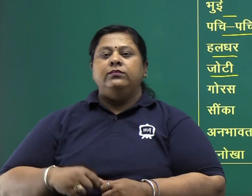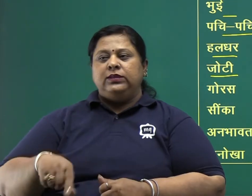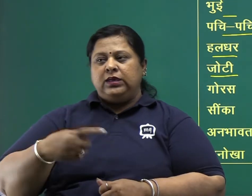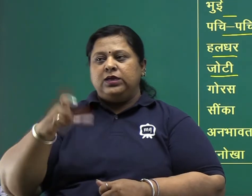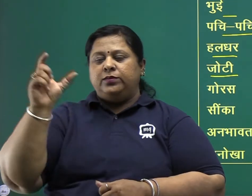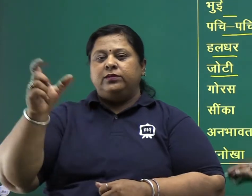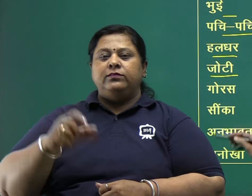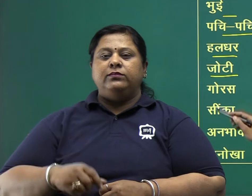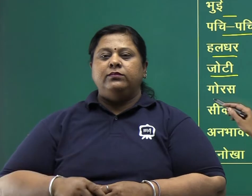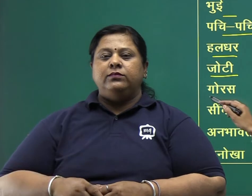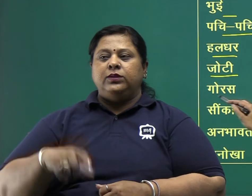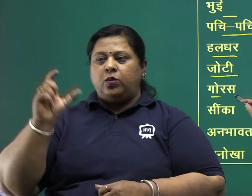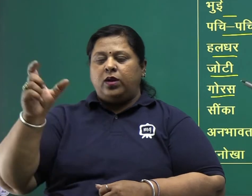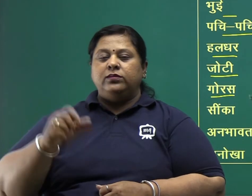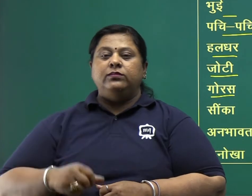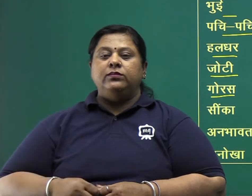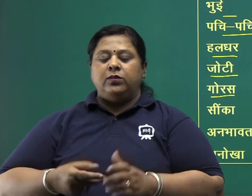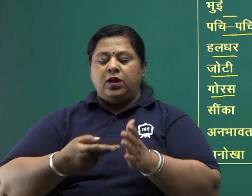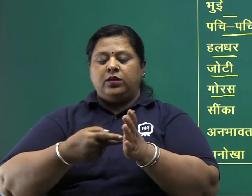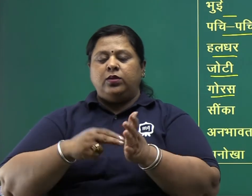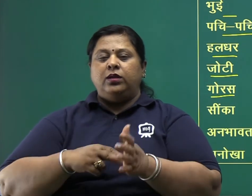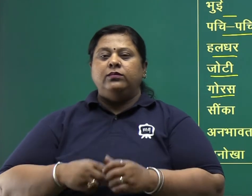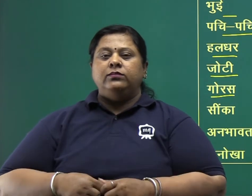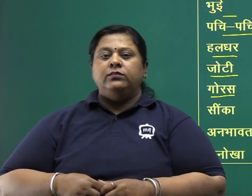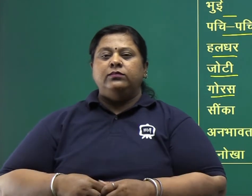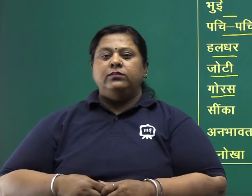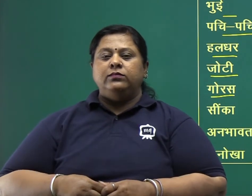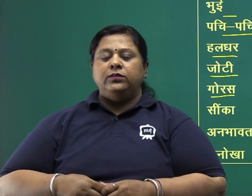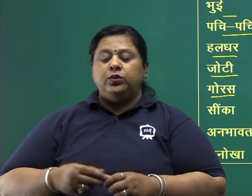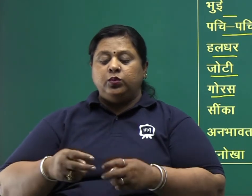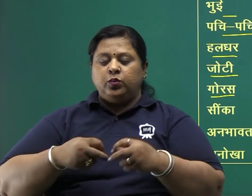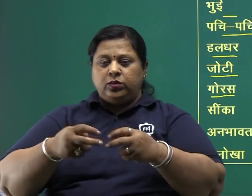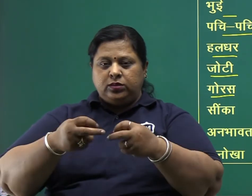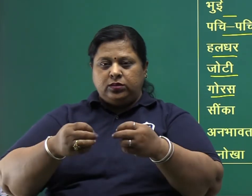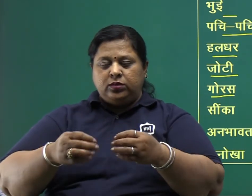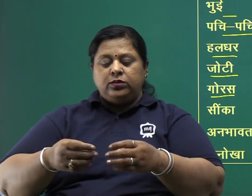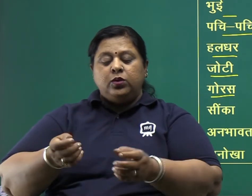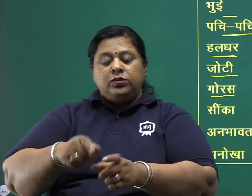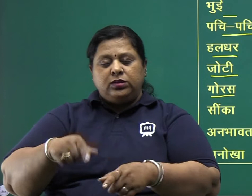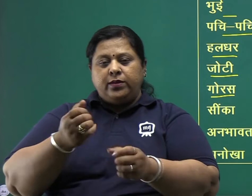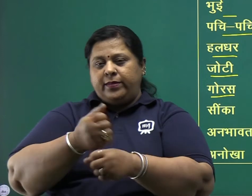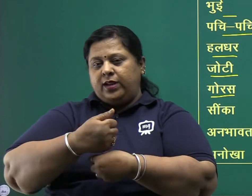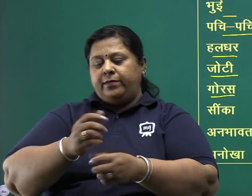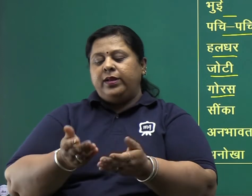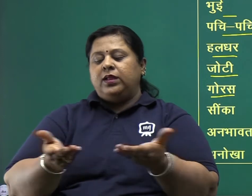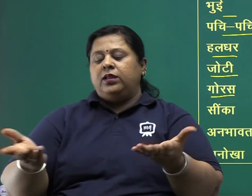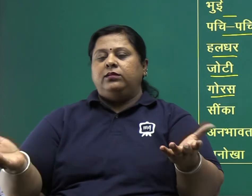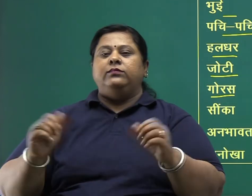अगला शब्द गोरस, अर्थ होगा दूध व उससे बने पदार्थ।